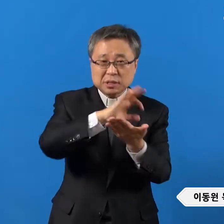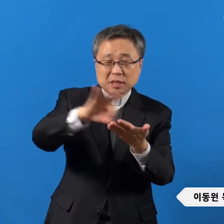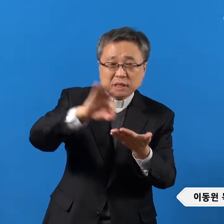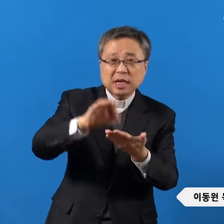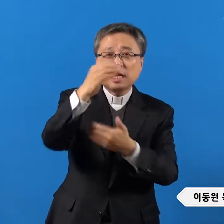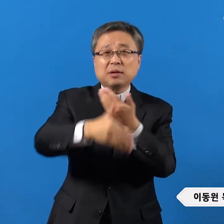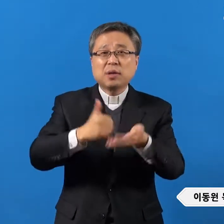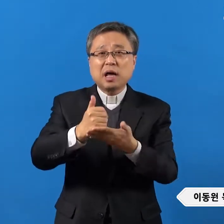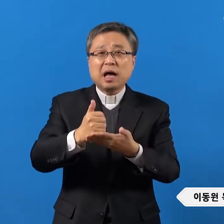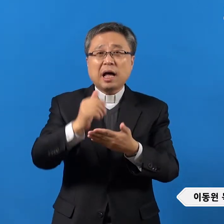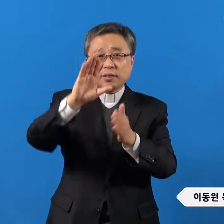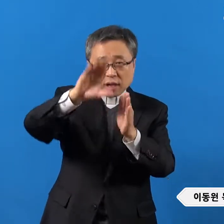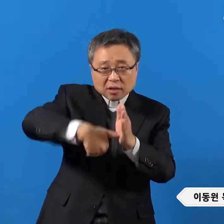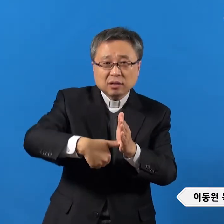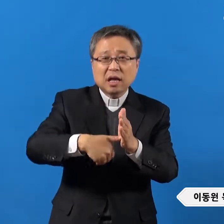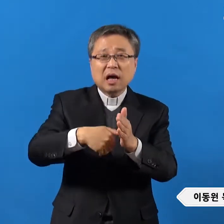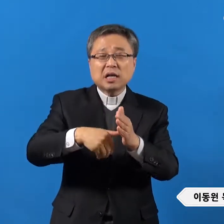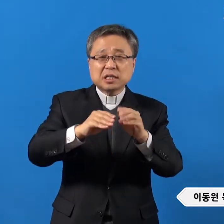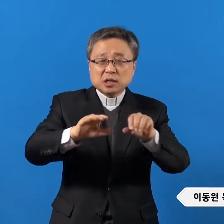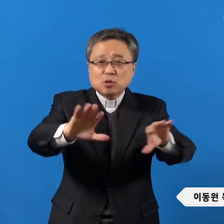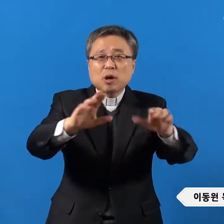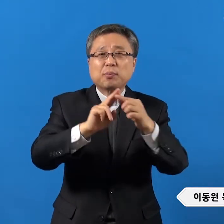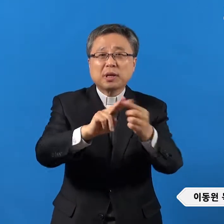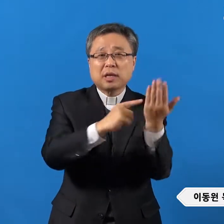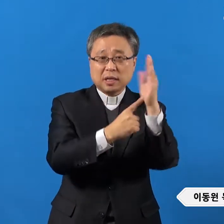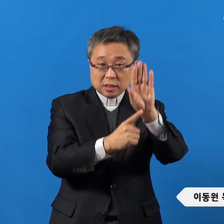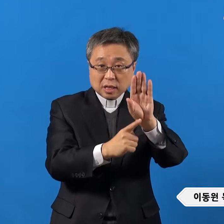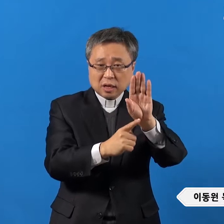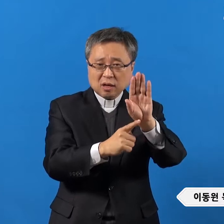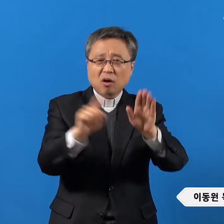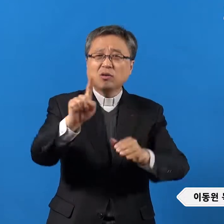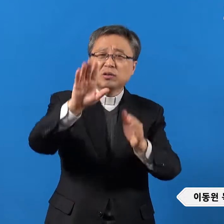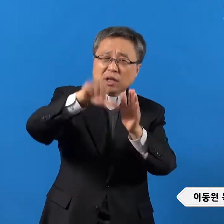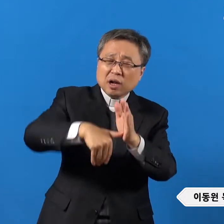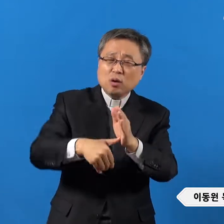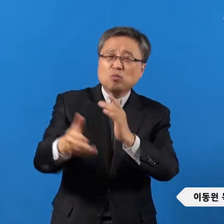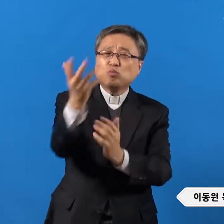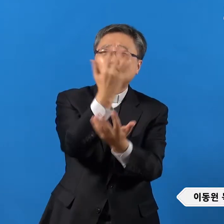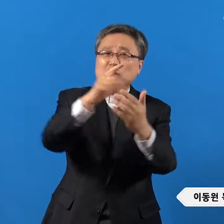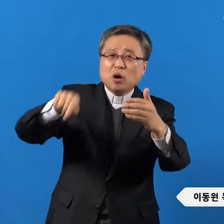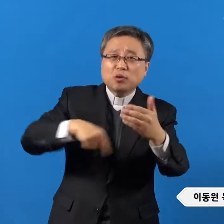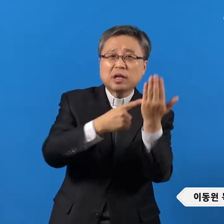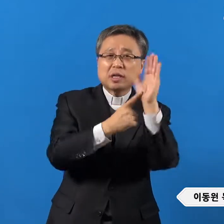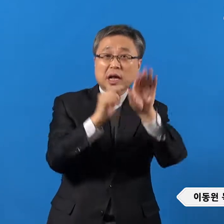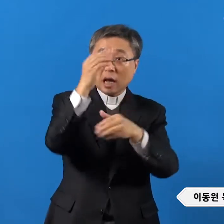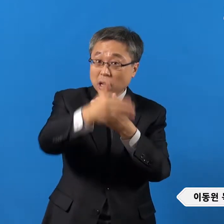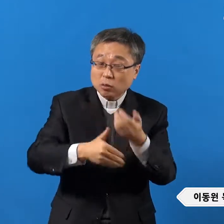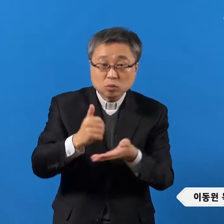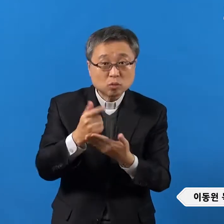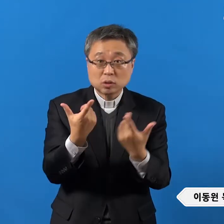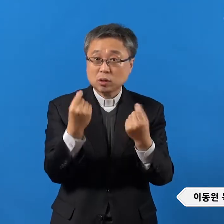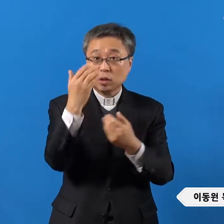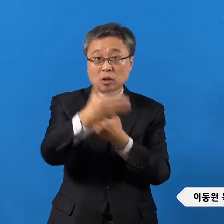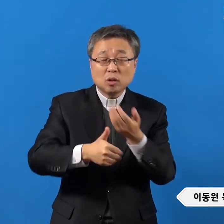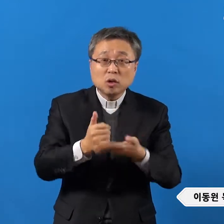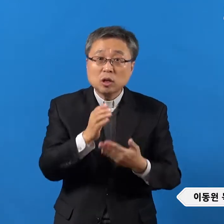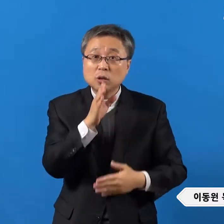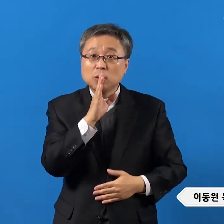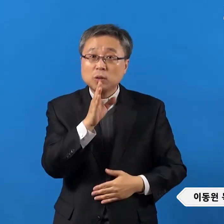지진과 함께 등장하신 하나님, 한때는 불 가운데서 등장하시던 그 하나님이 이번에는